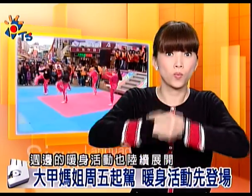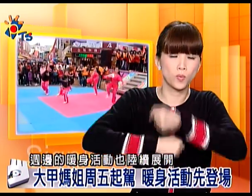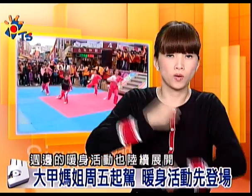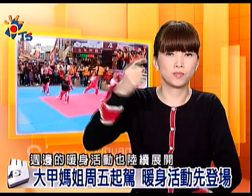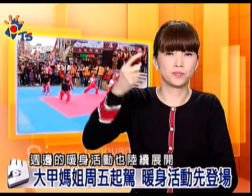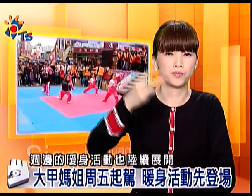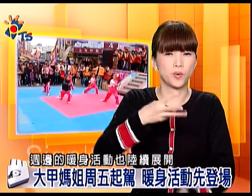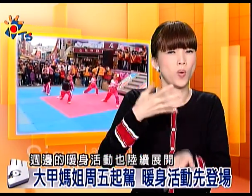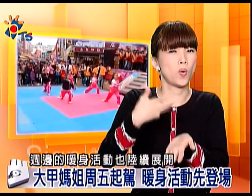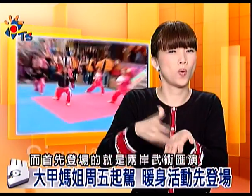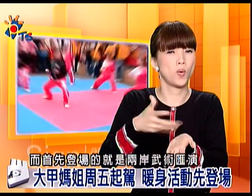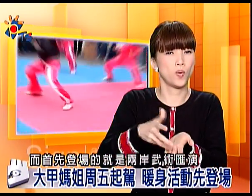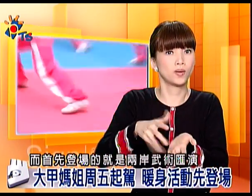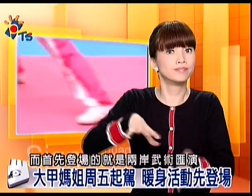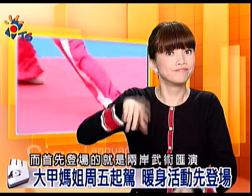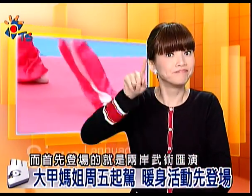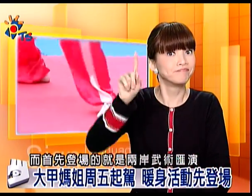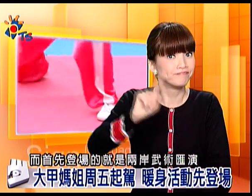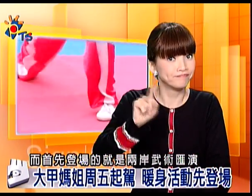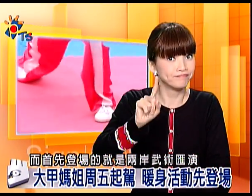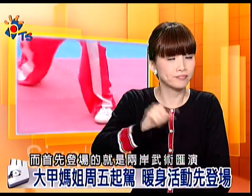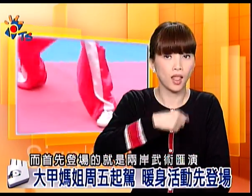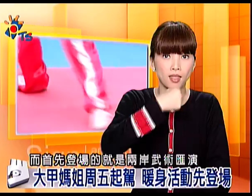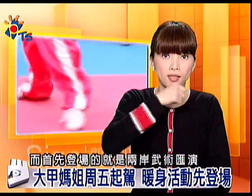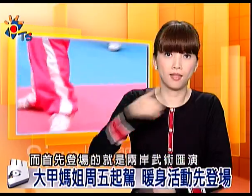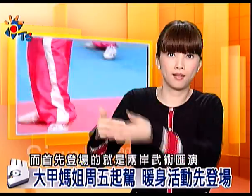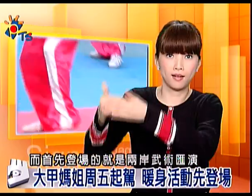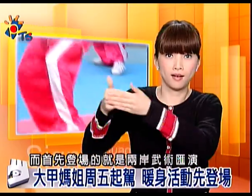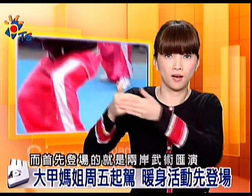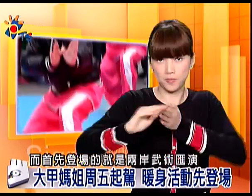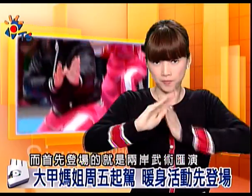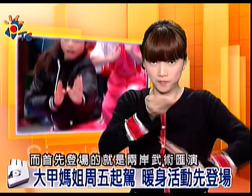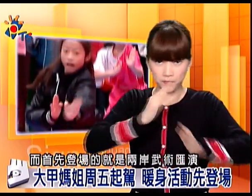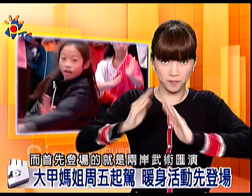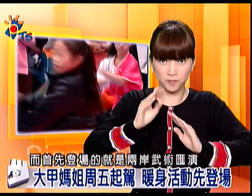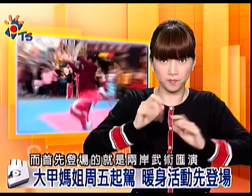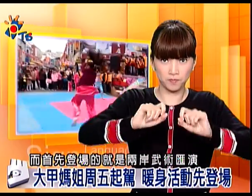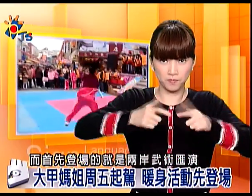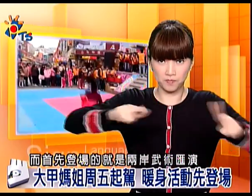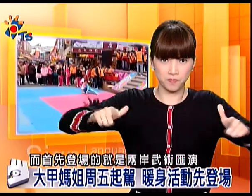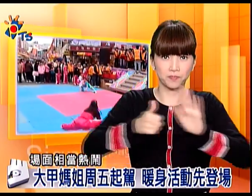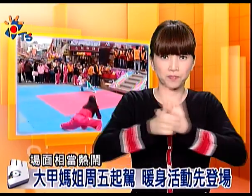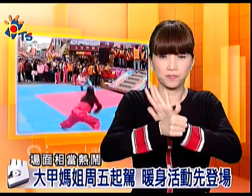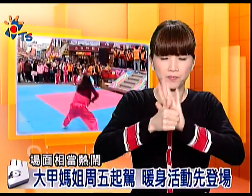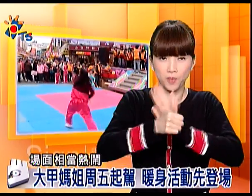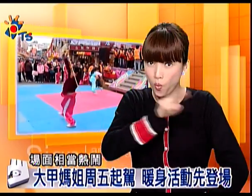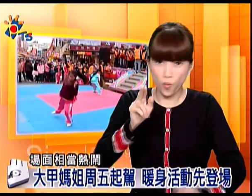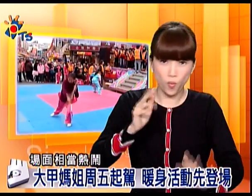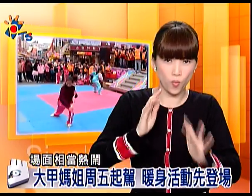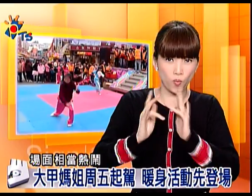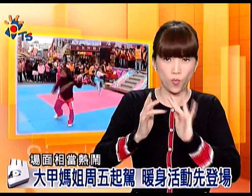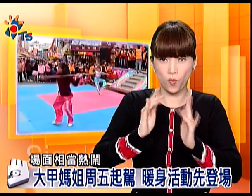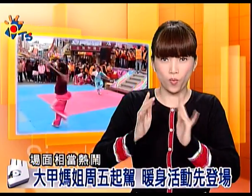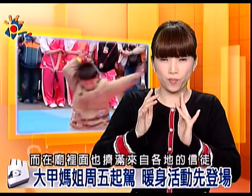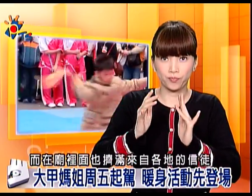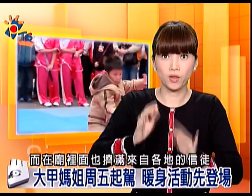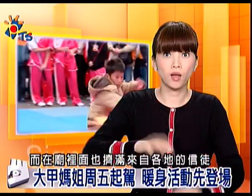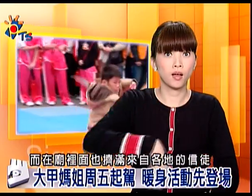续展开，而首先登场的就是两岸武术汇演，场面相当热闹，而在庙里